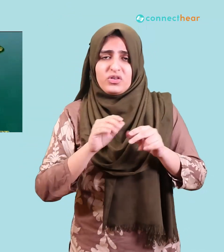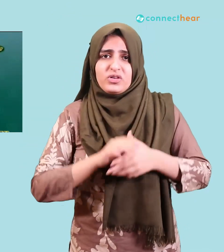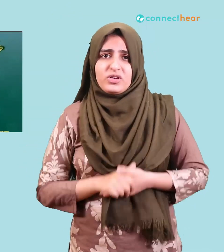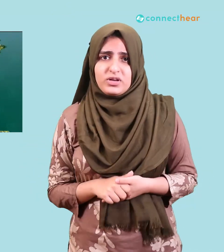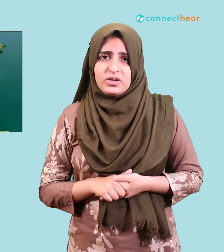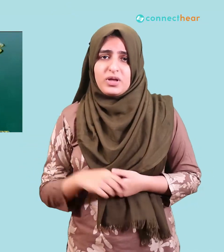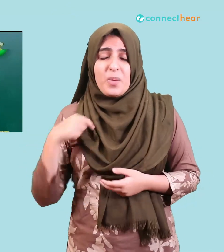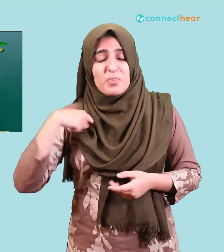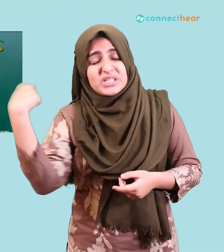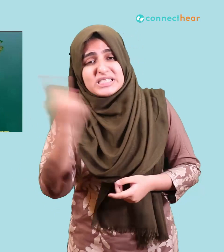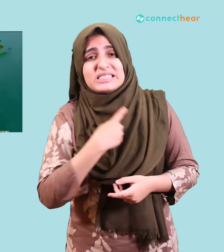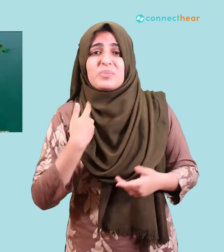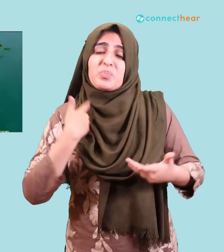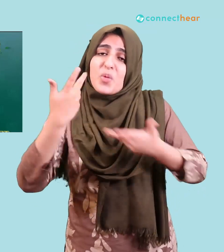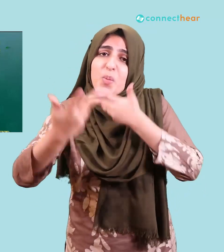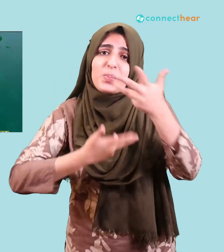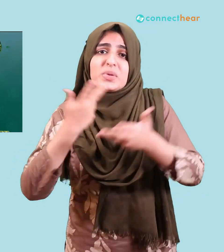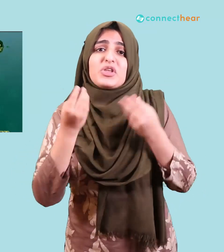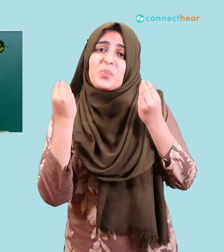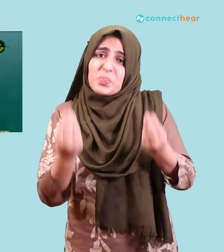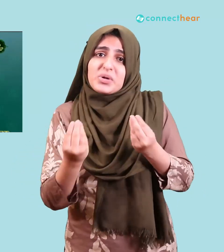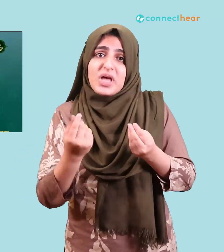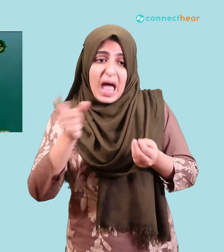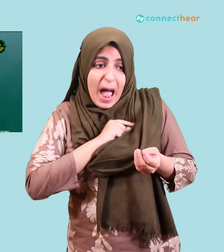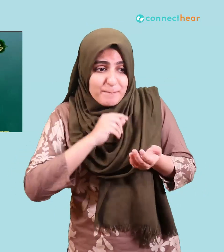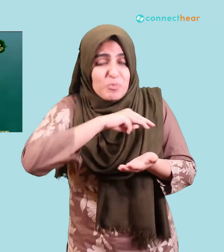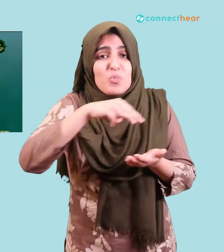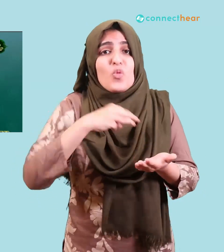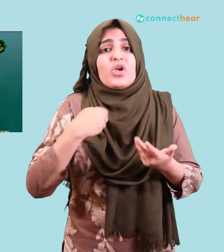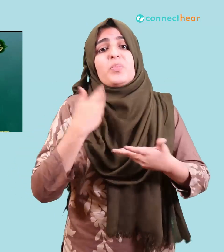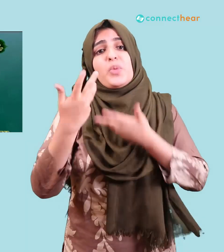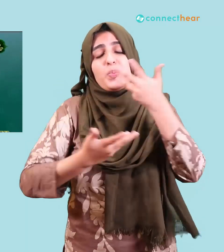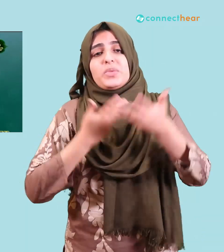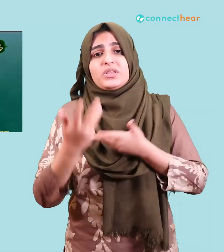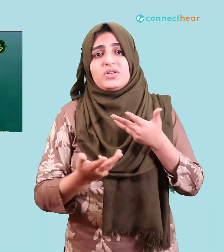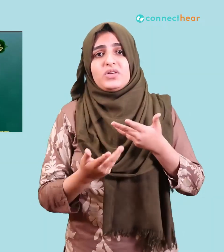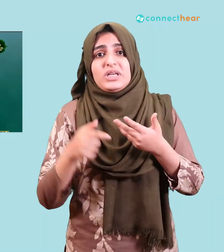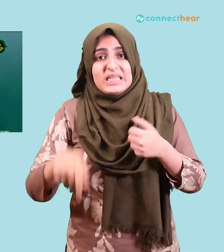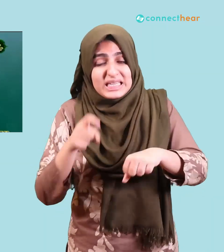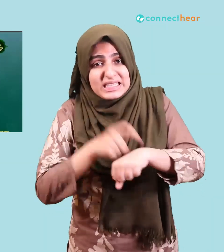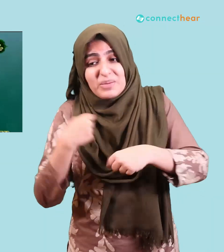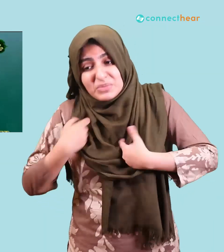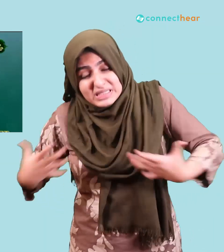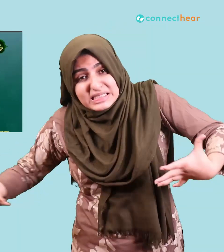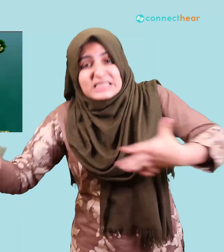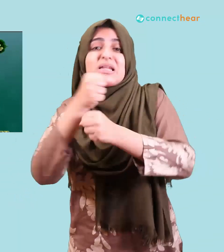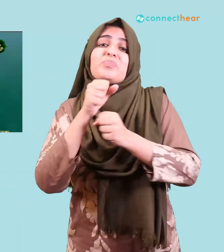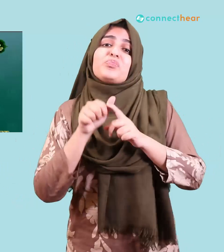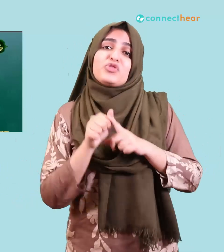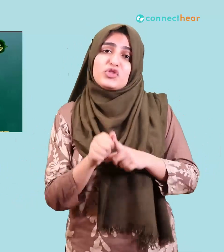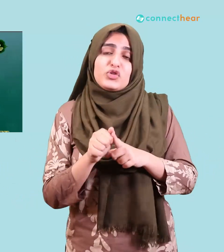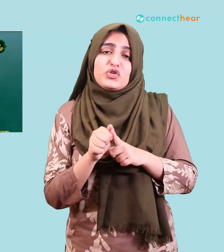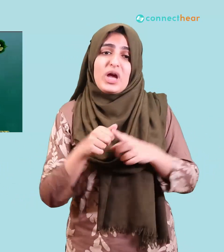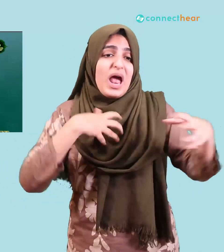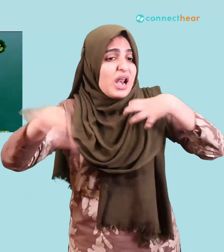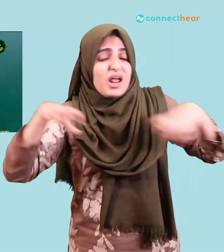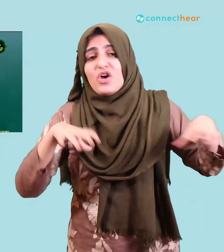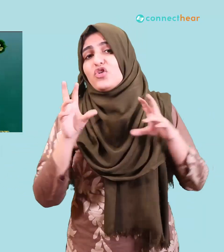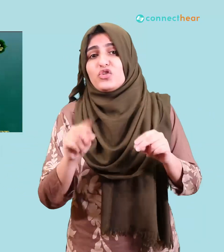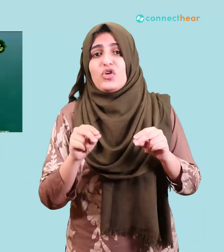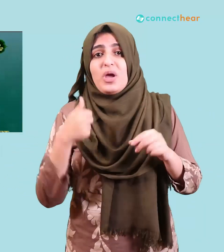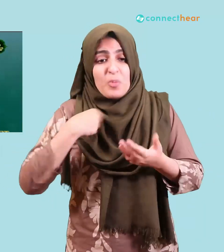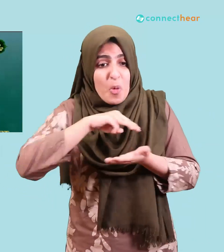میں آپ سب کو کہوں گا، اپنی قوم کو کہوں گا کہ یہ ٹائم ہے اکٹھے ہونے کا۔ ہمارا ملک